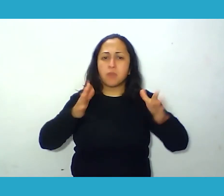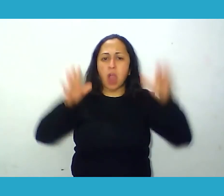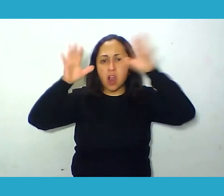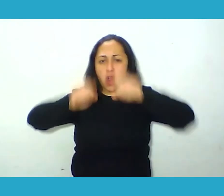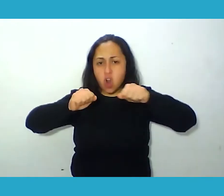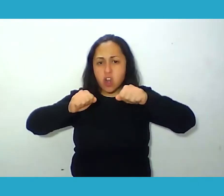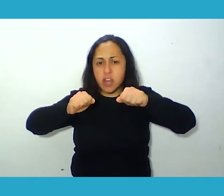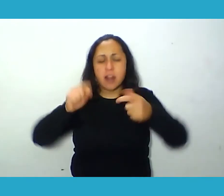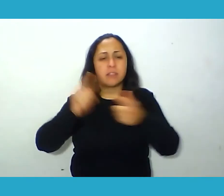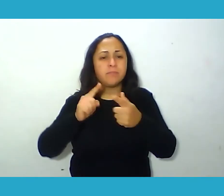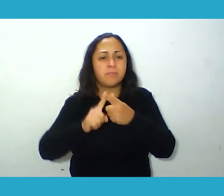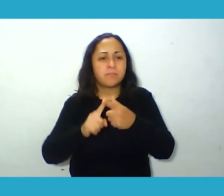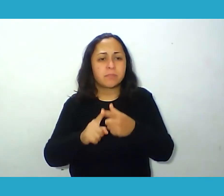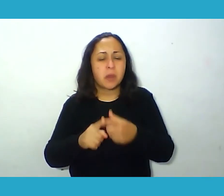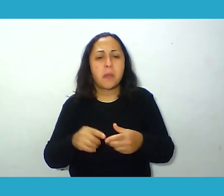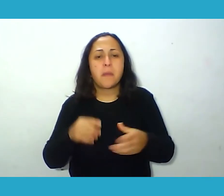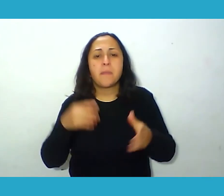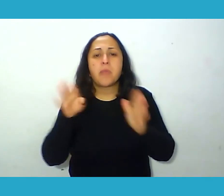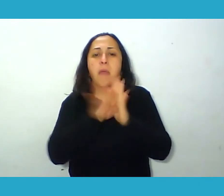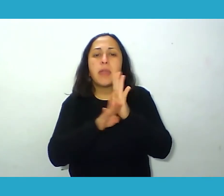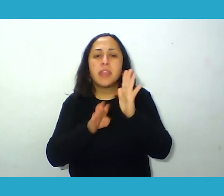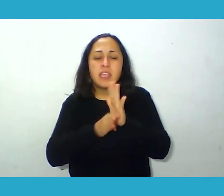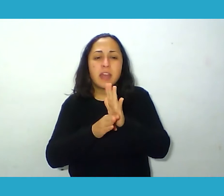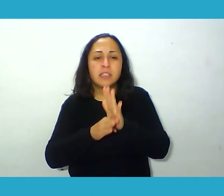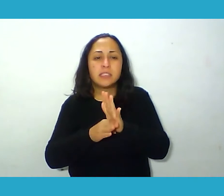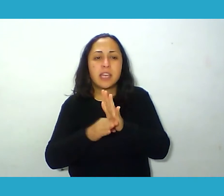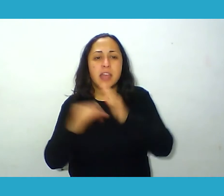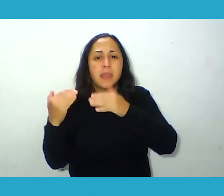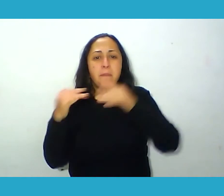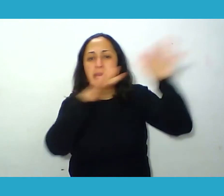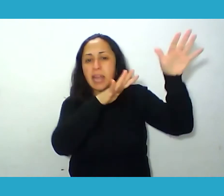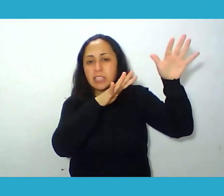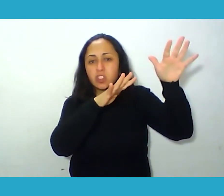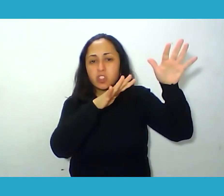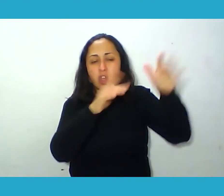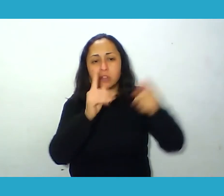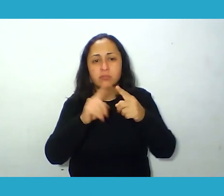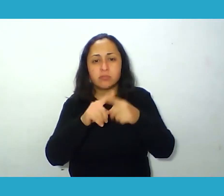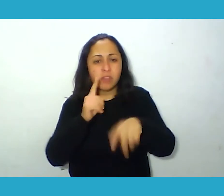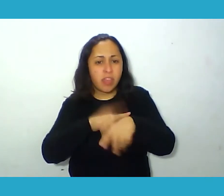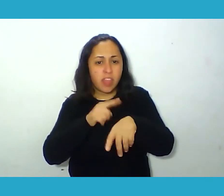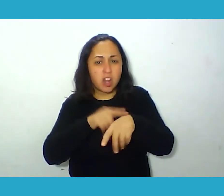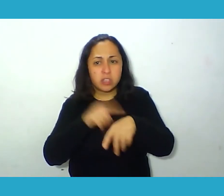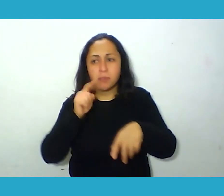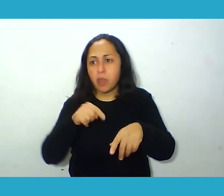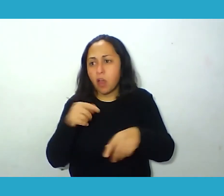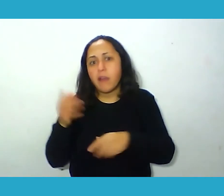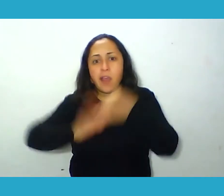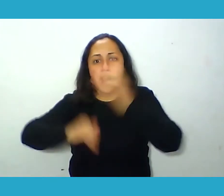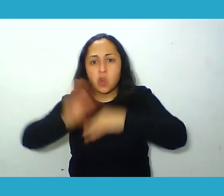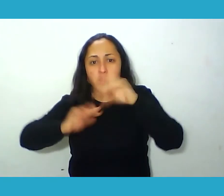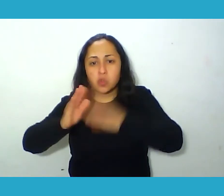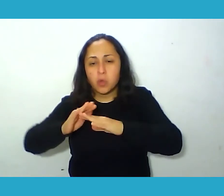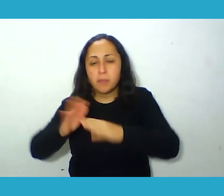Considera que las medidas de mitigación están escasamente desarrolladas y que muestran un desconocimiento total de los tiempos que lleva la reconstrucción o